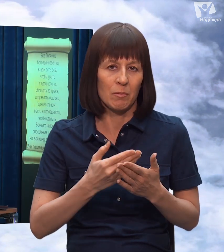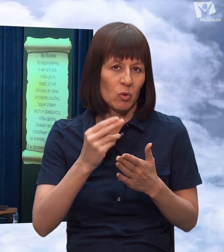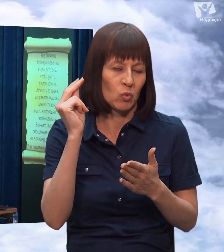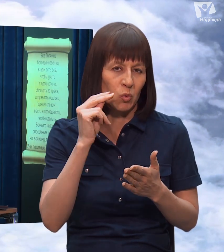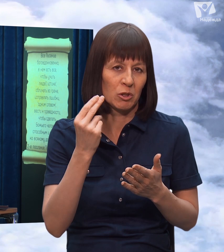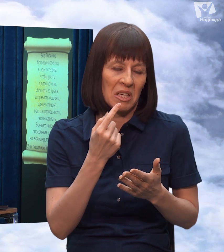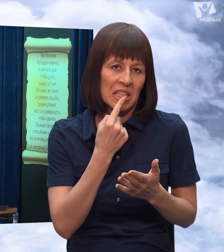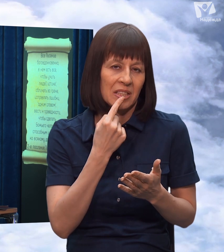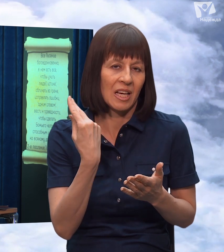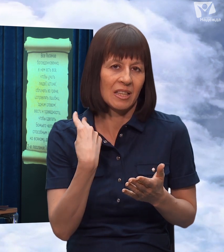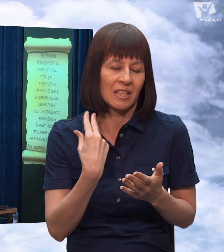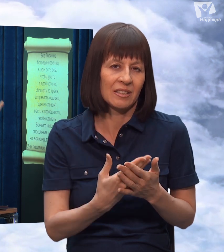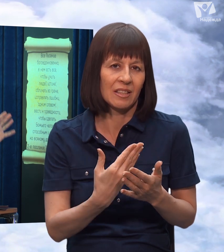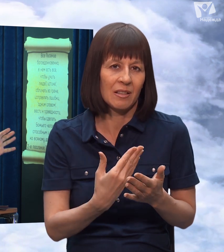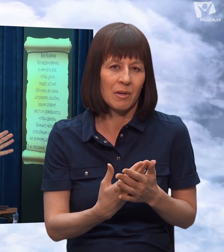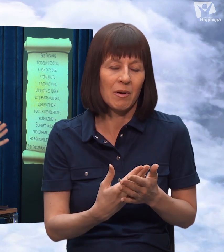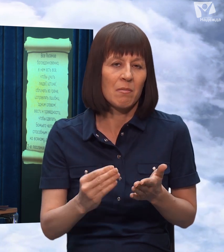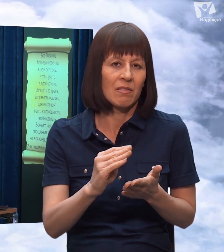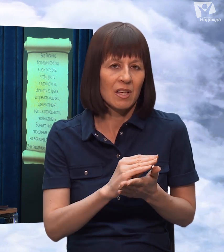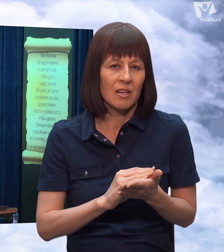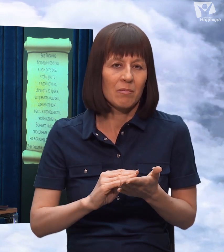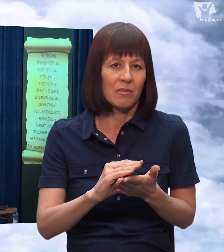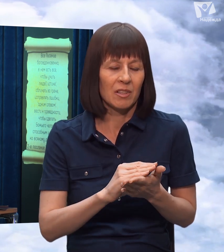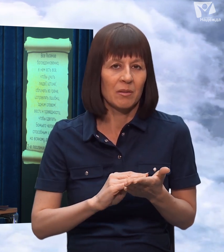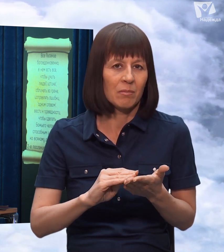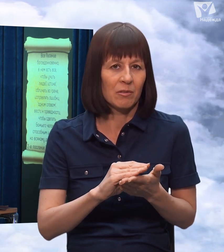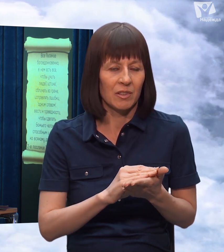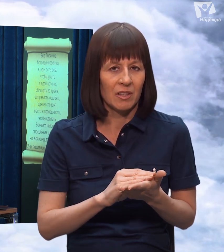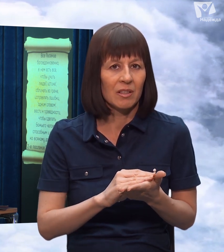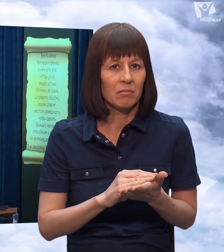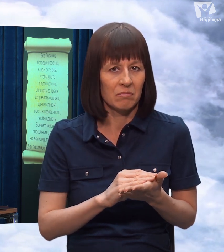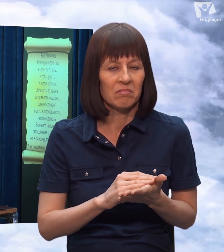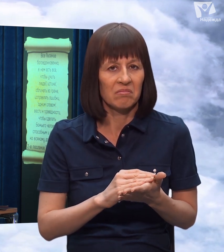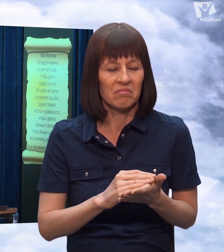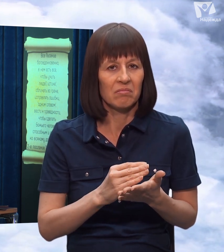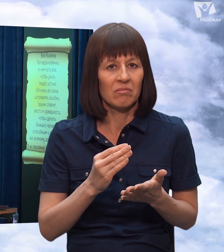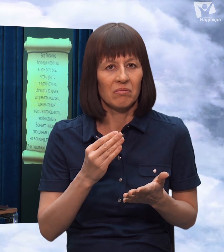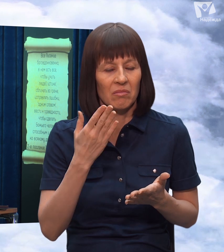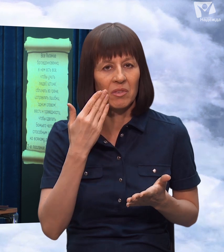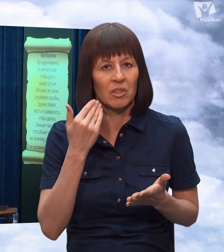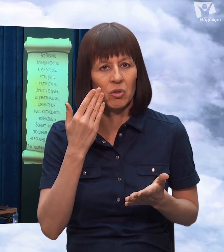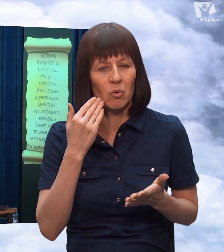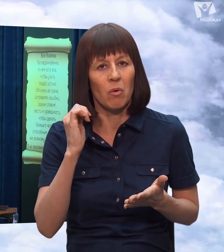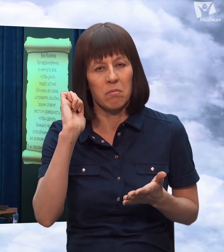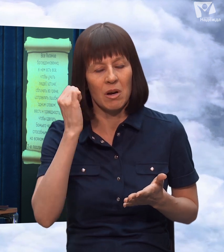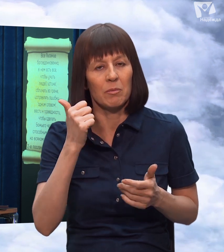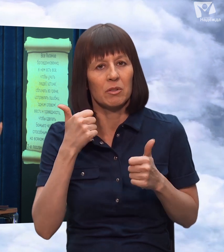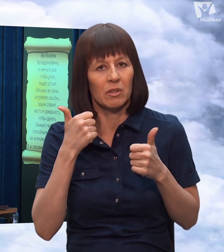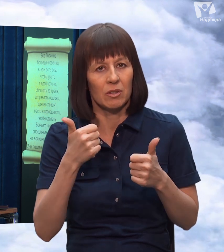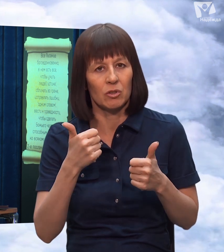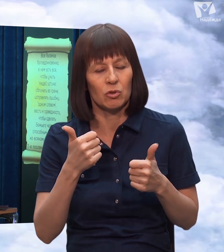тоже повторяет обобщает прошлый опыт снова возобновляет картины прошлого в